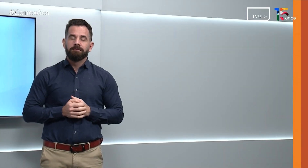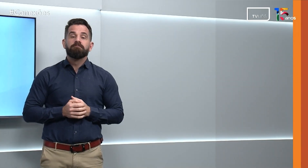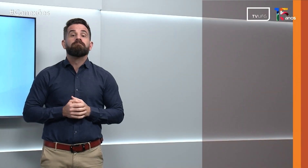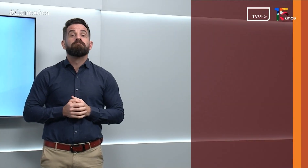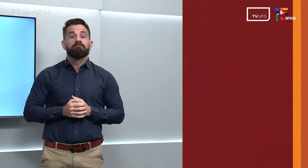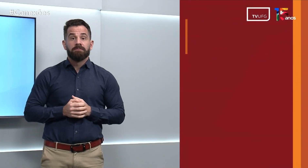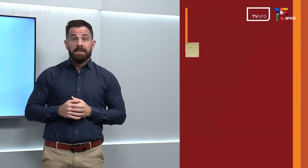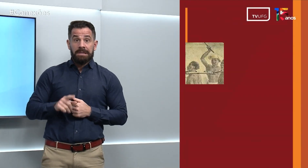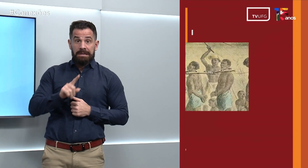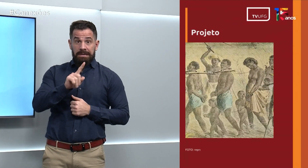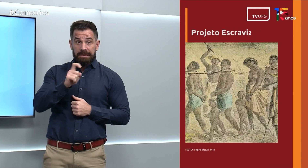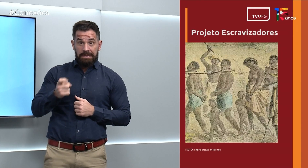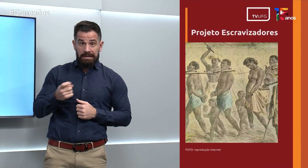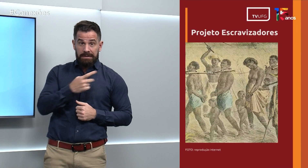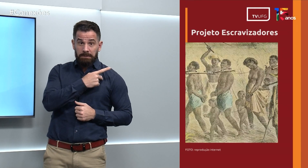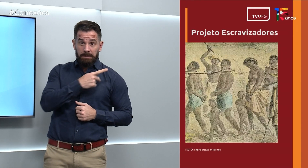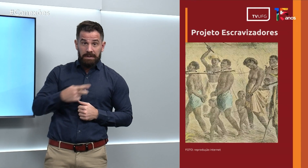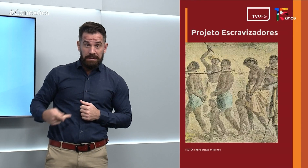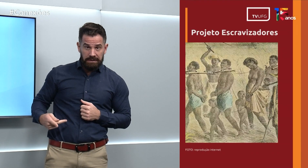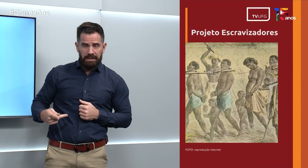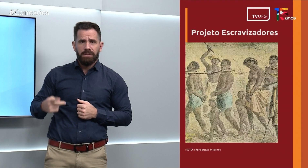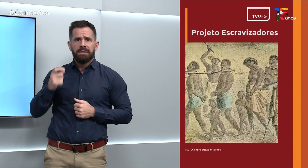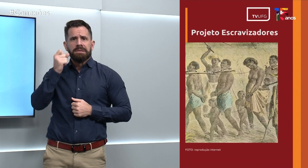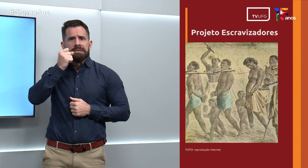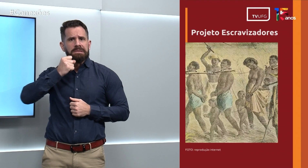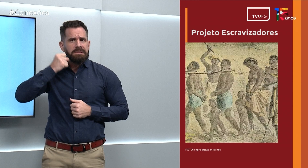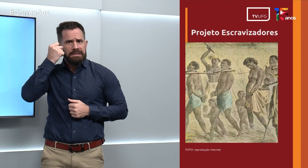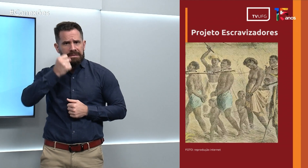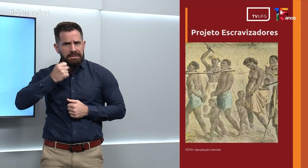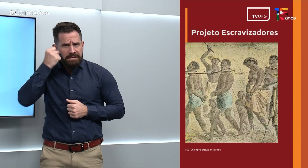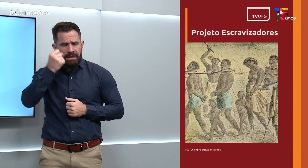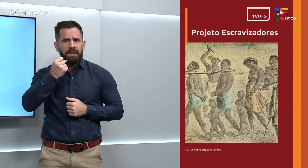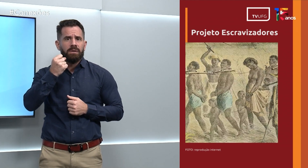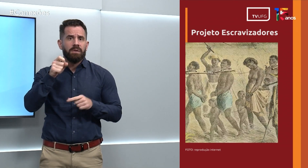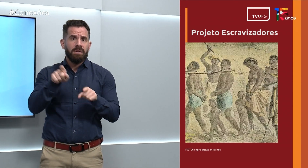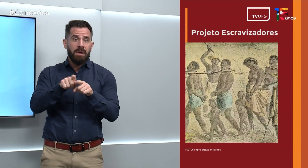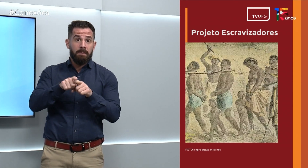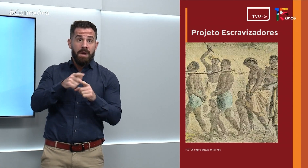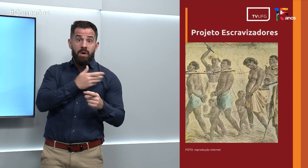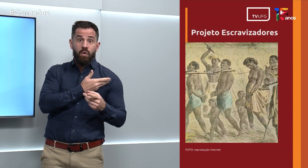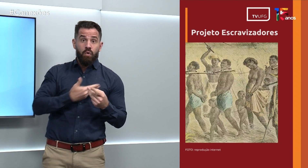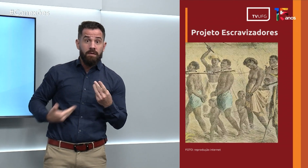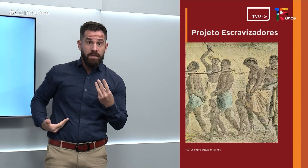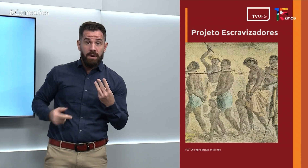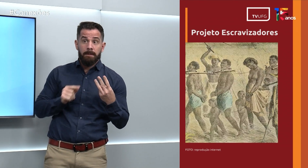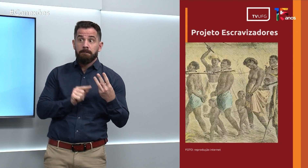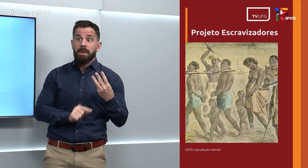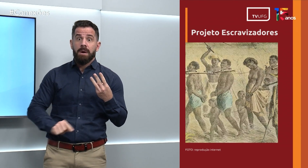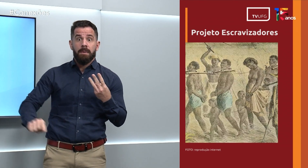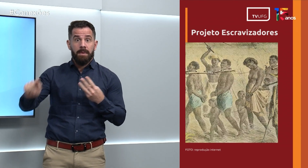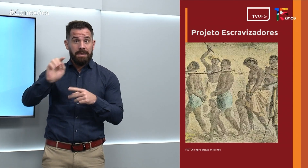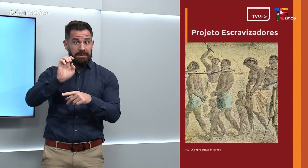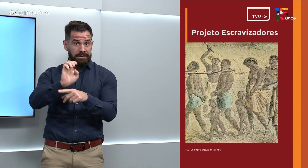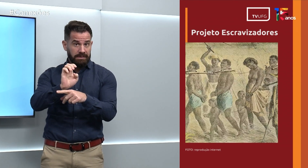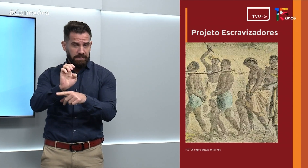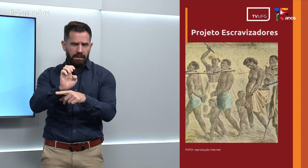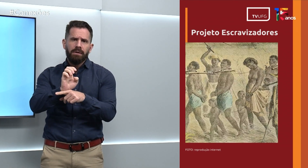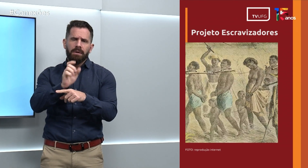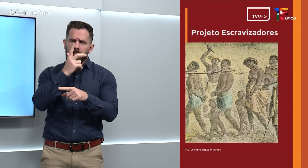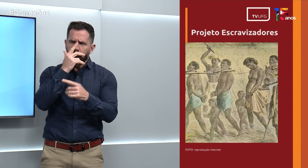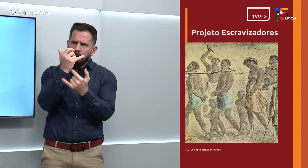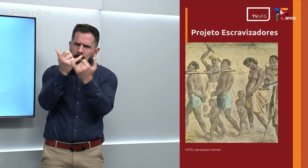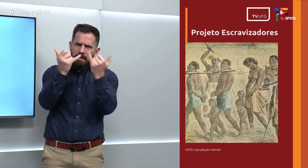Um ex-presidente do Brasil, senadores da República e governadores de estados brasileiros têm algo em